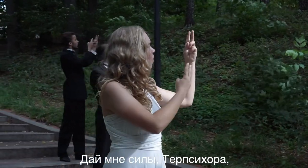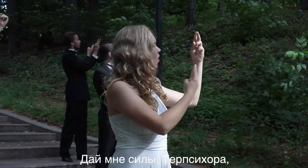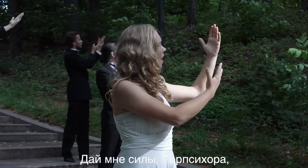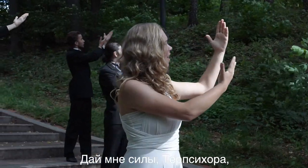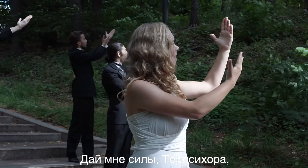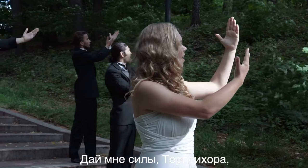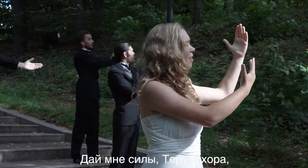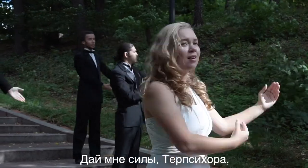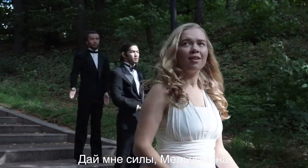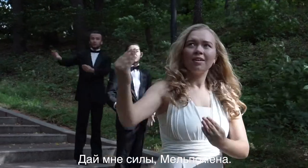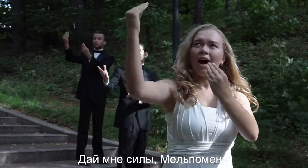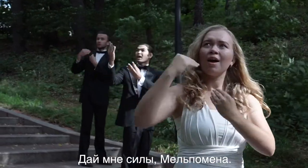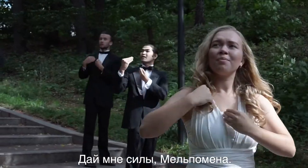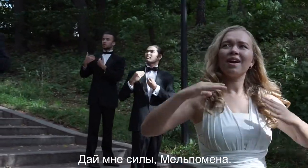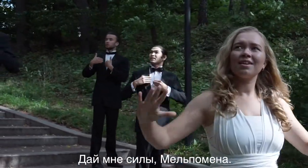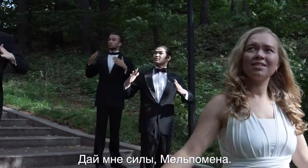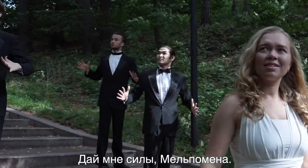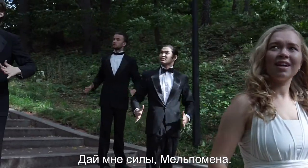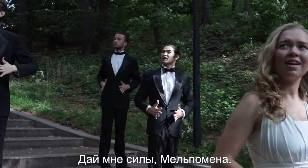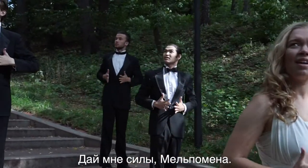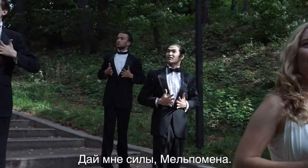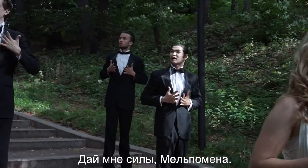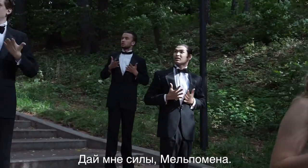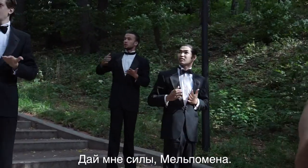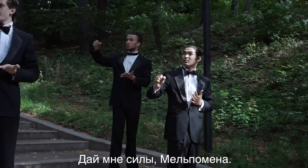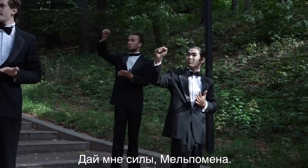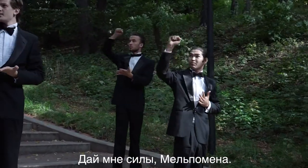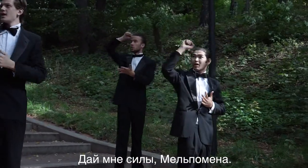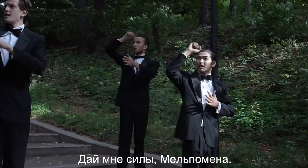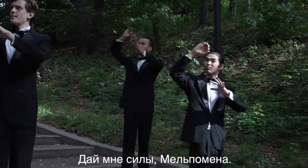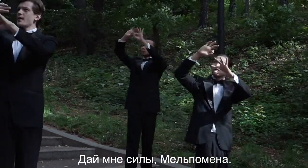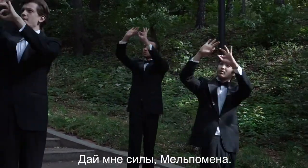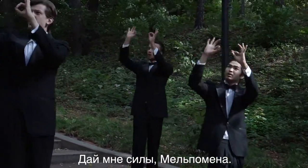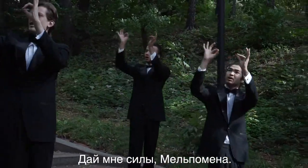Терпсихора, дай мне силы, Мельпомена.